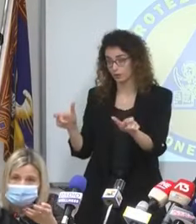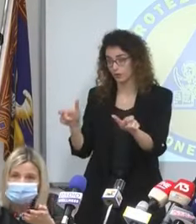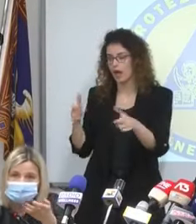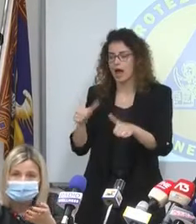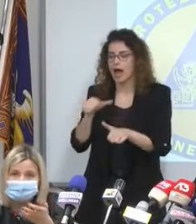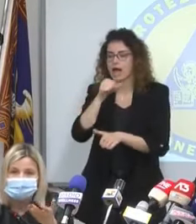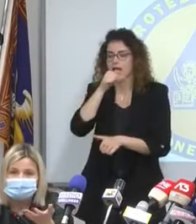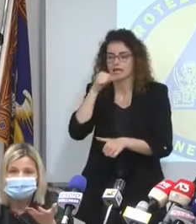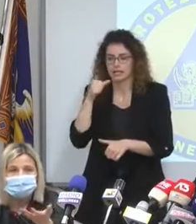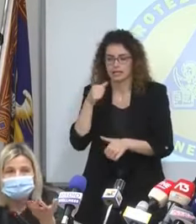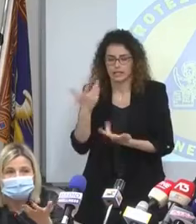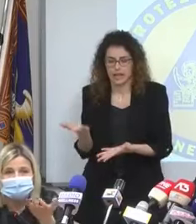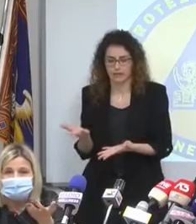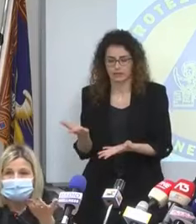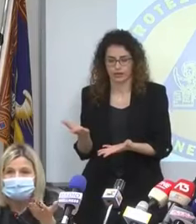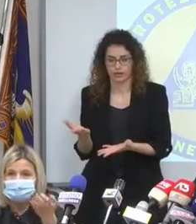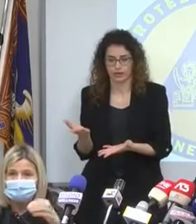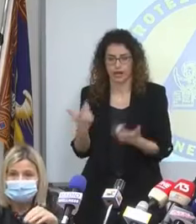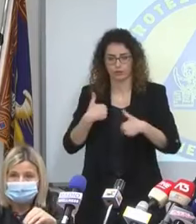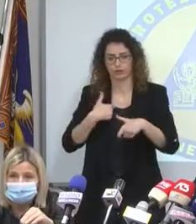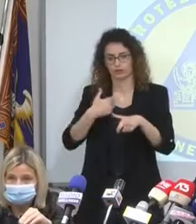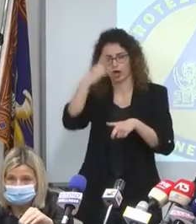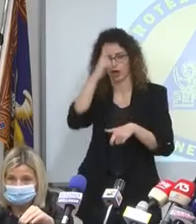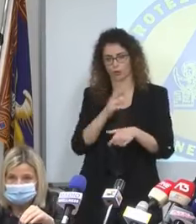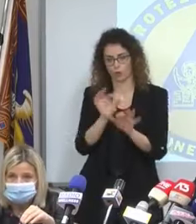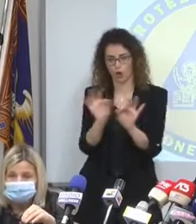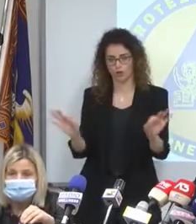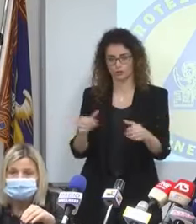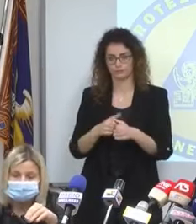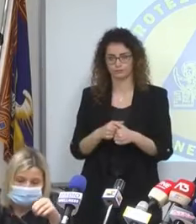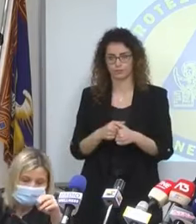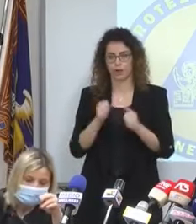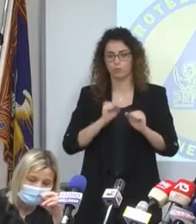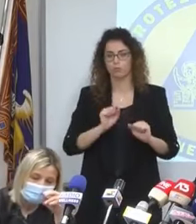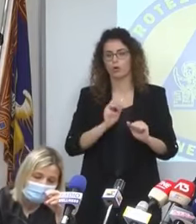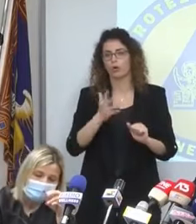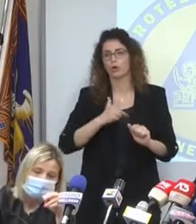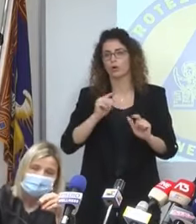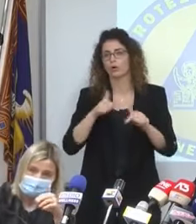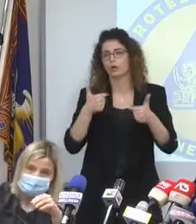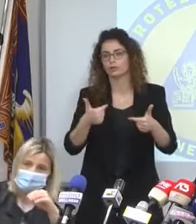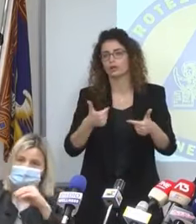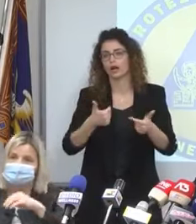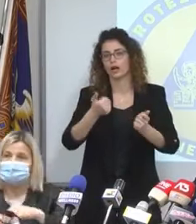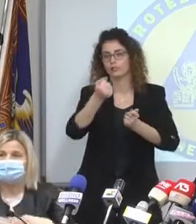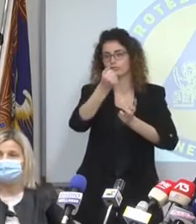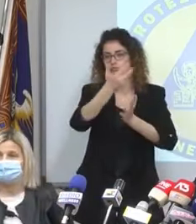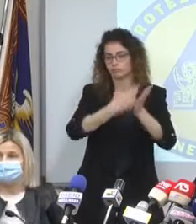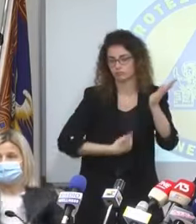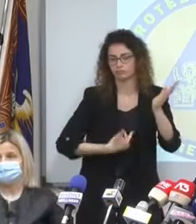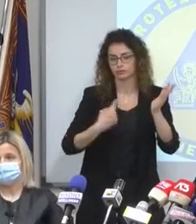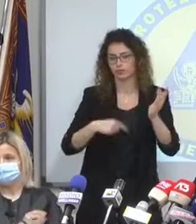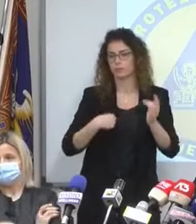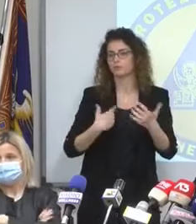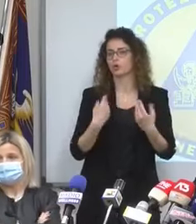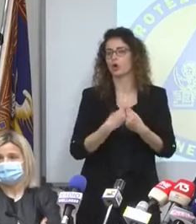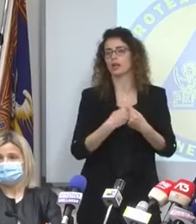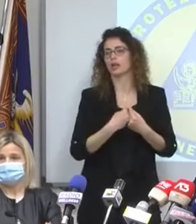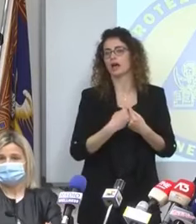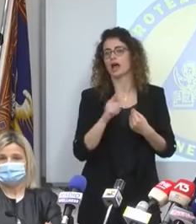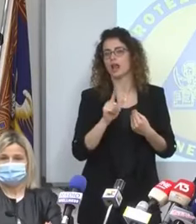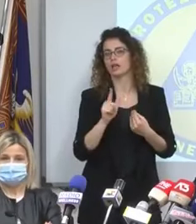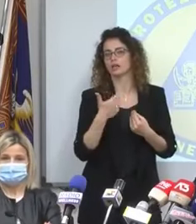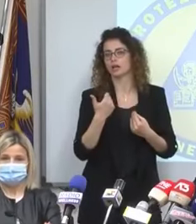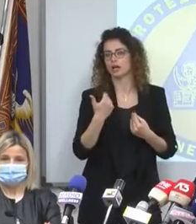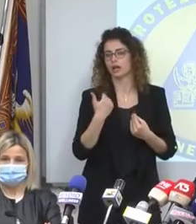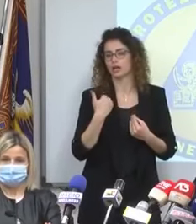un senso, insomma, ci sono quindi figure di questo tipo. Magari se riuscite poi a declinarceli. Sì. Ecco, l'altro giorno la collega Vantan, io